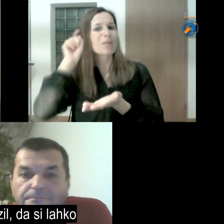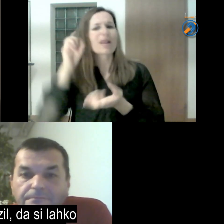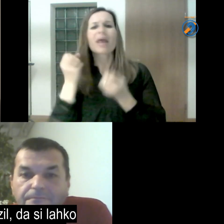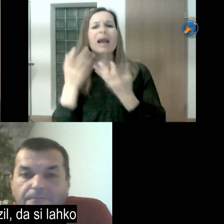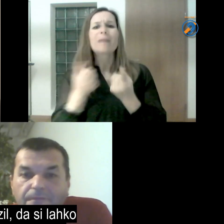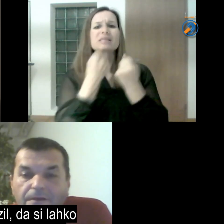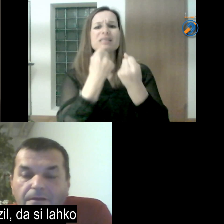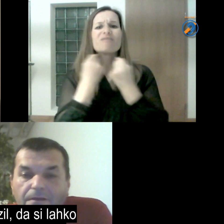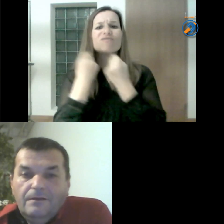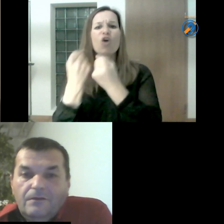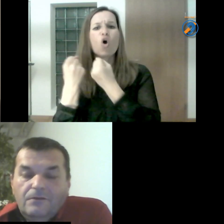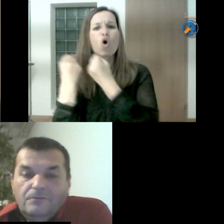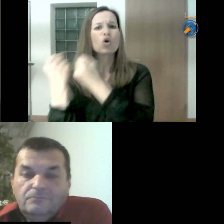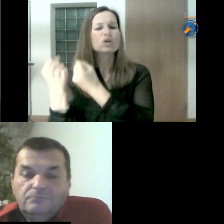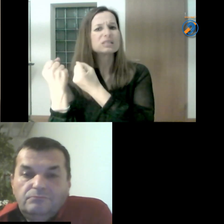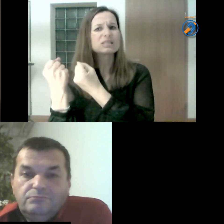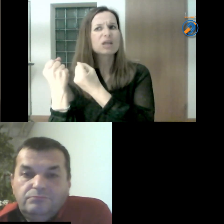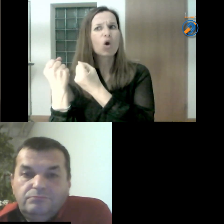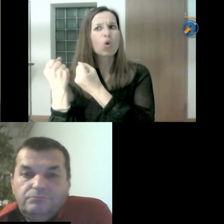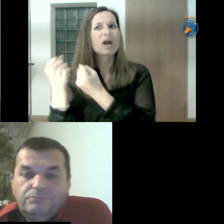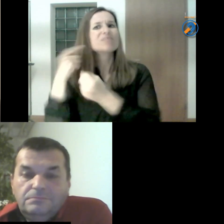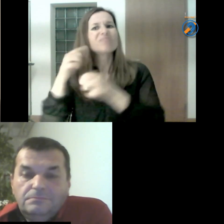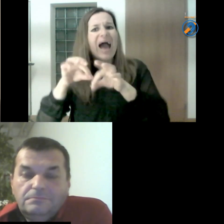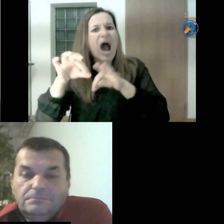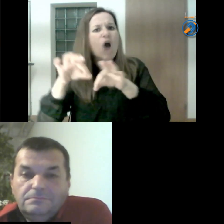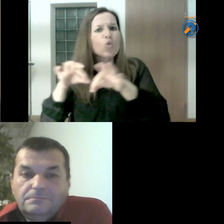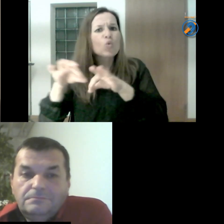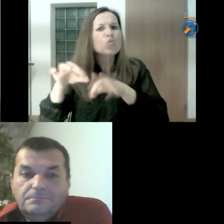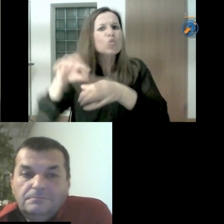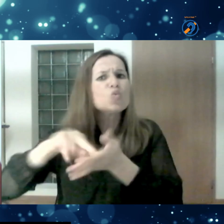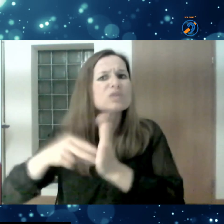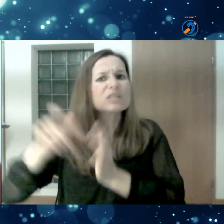lahko sodeloval z akustikom, je bilo to takrat na voljo?